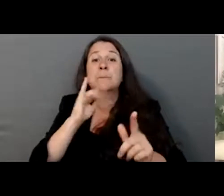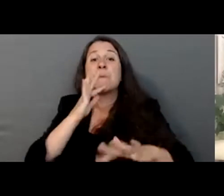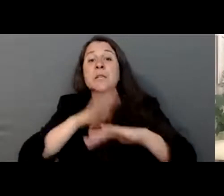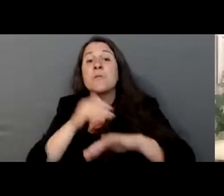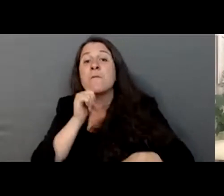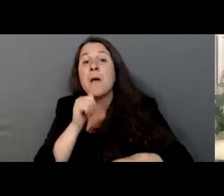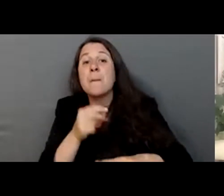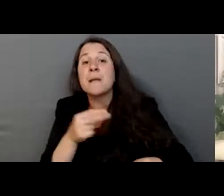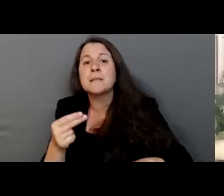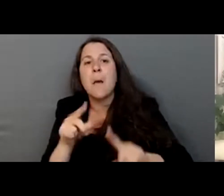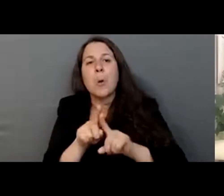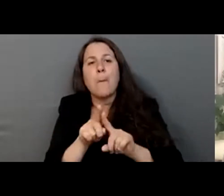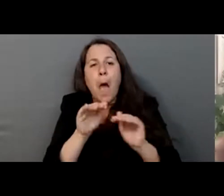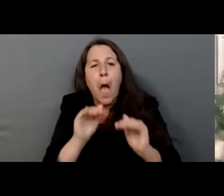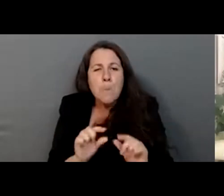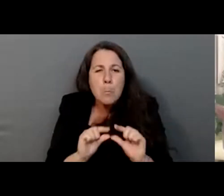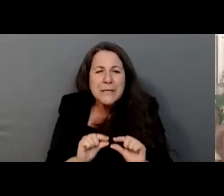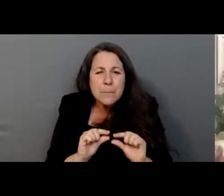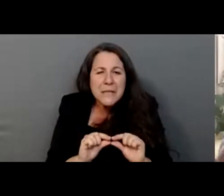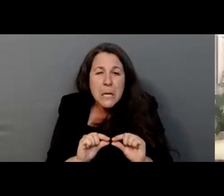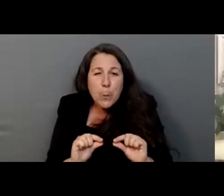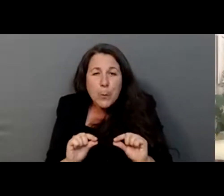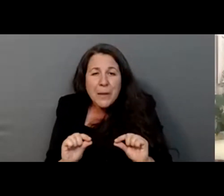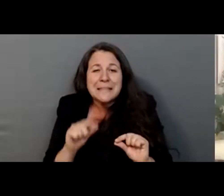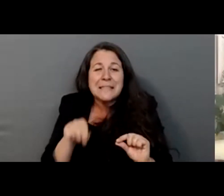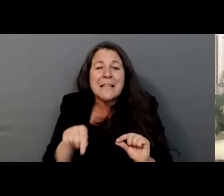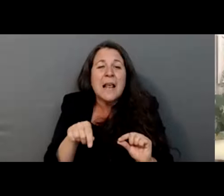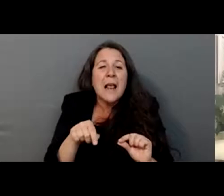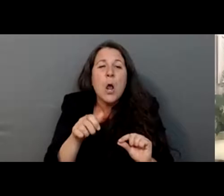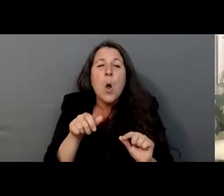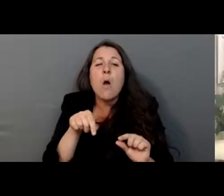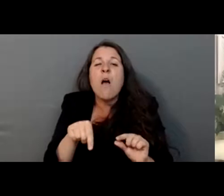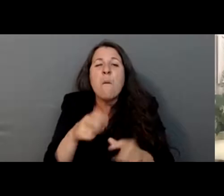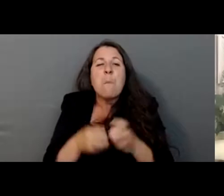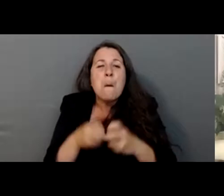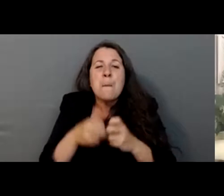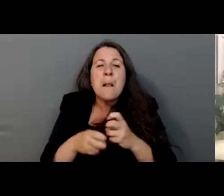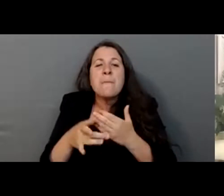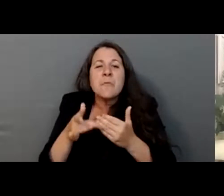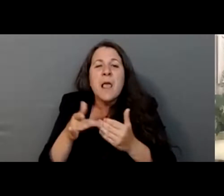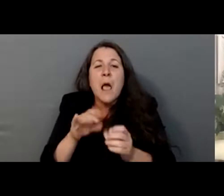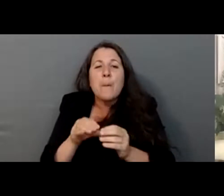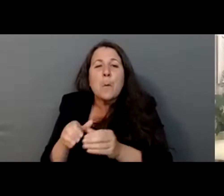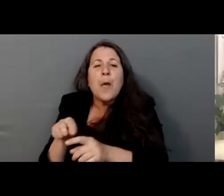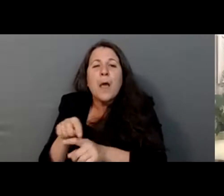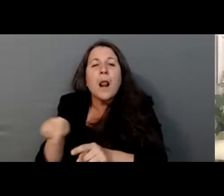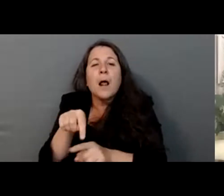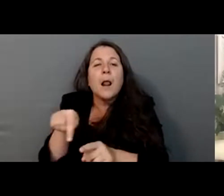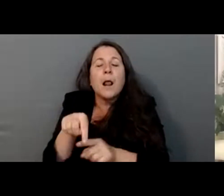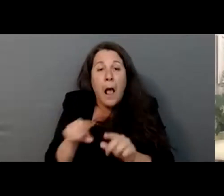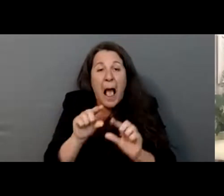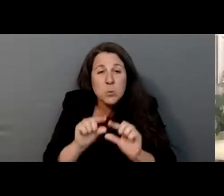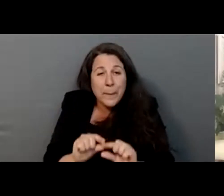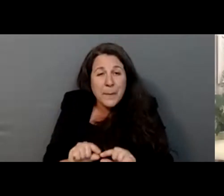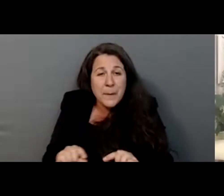d'autres groupes. Tu sais, les autres, là, ceux qui ont des problèmes, ceux qui sont vulnérables. Sauf que quand on met une note de bas de page, si on